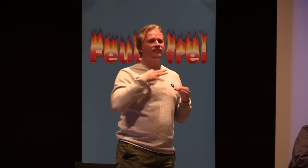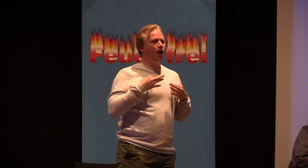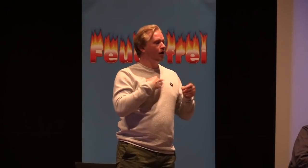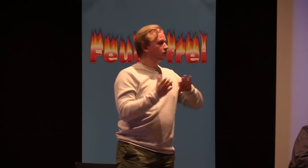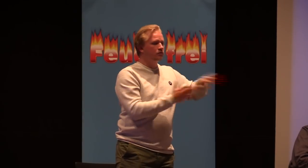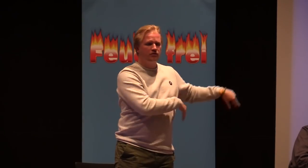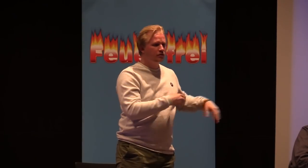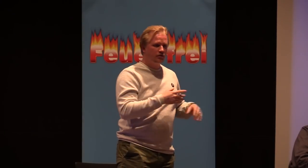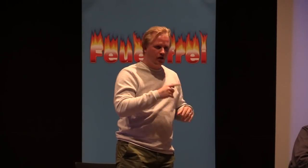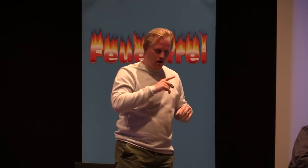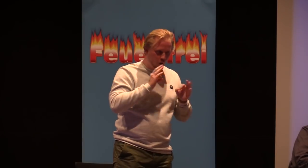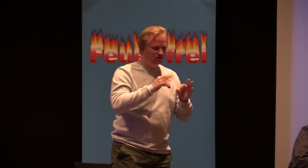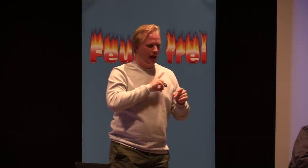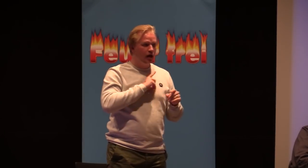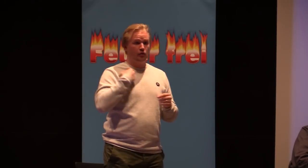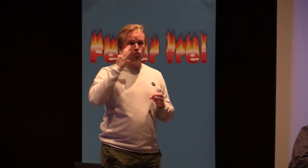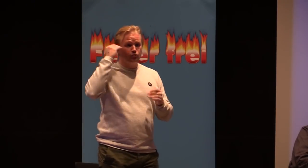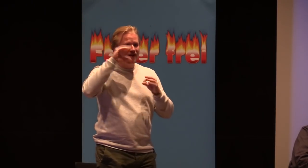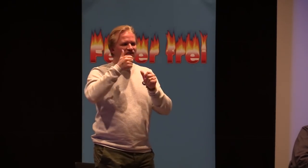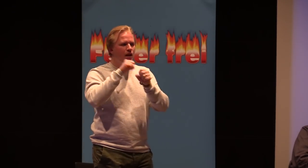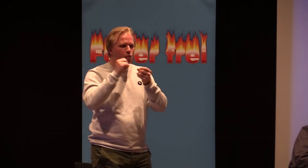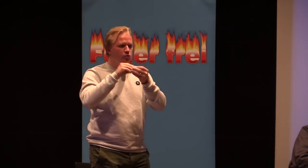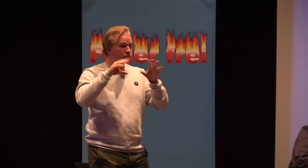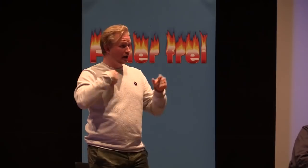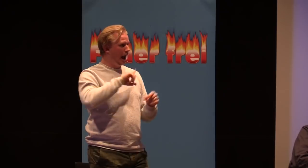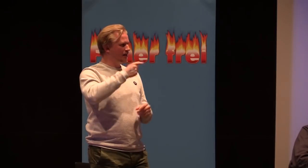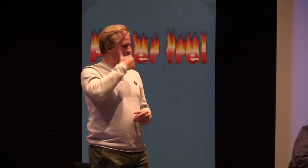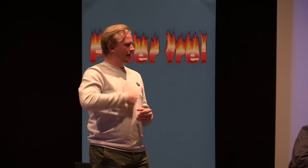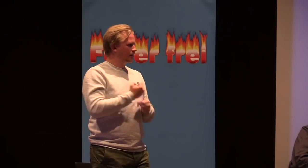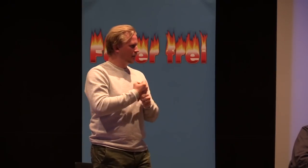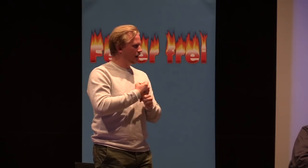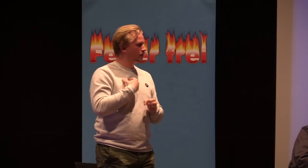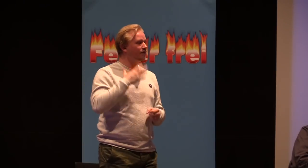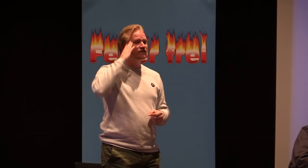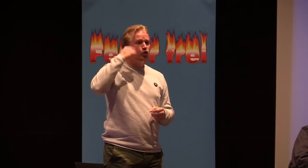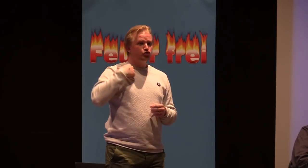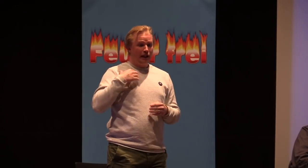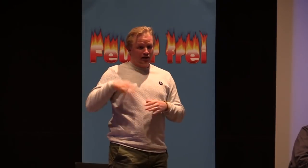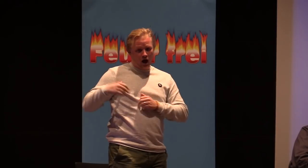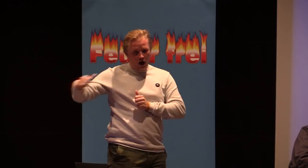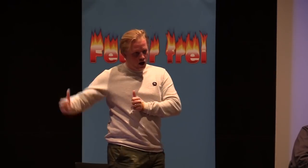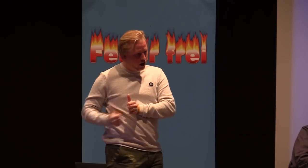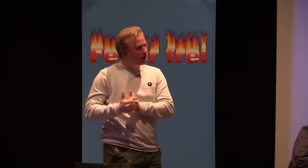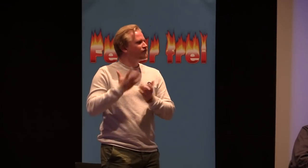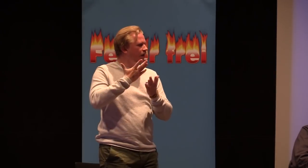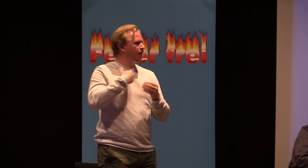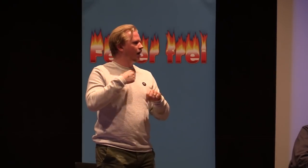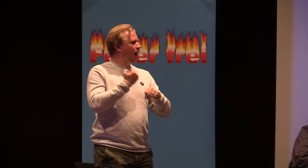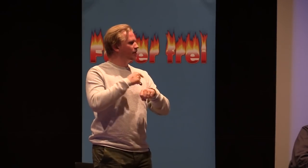E-Mail-Adressen überhaupt einrichten. Also momentan sitzen wir an einer neuen Homepage und ich mache das halt auch alles alleine zurzeit. Wenn